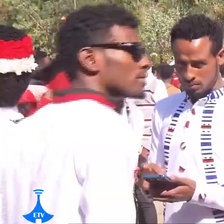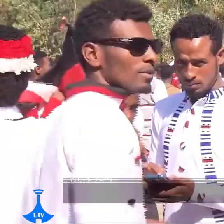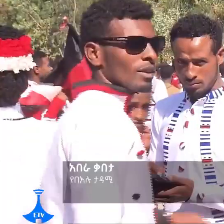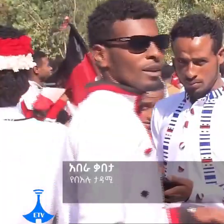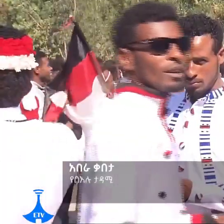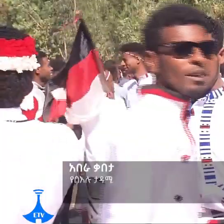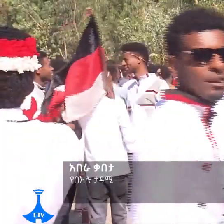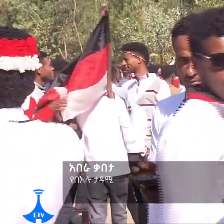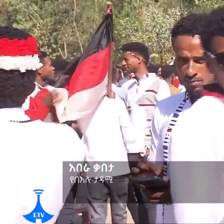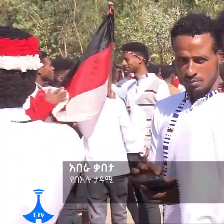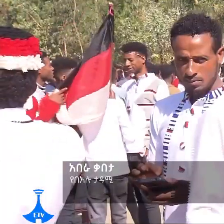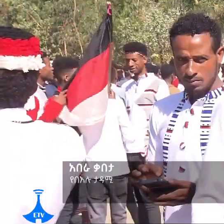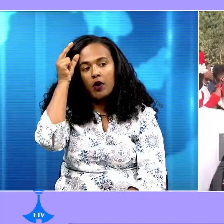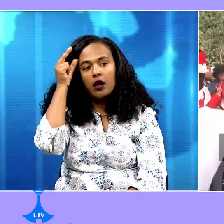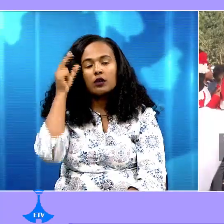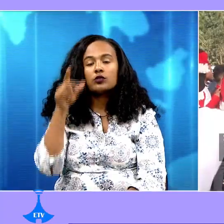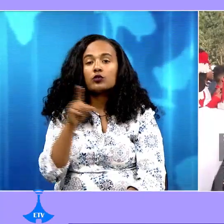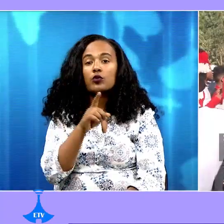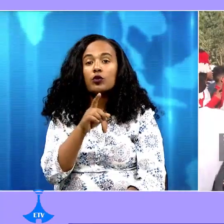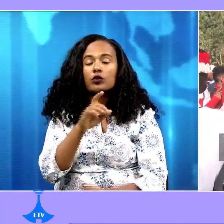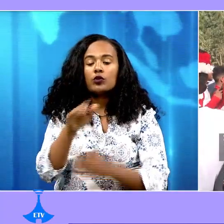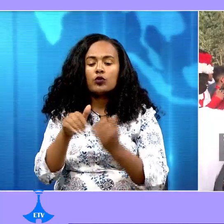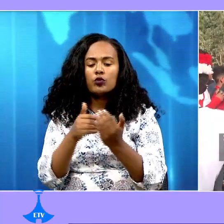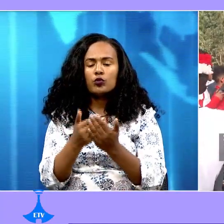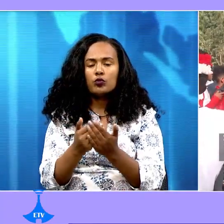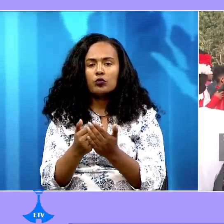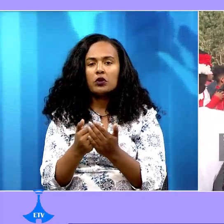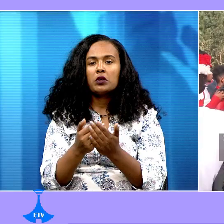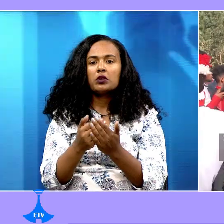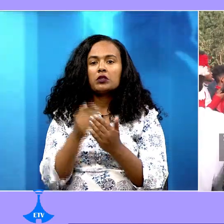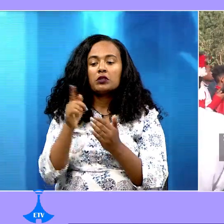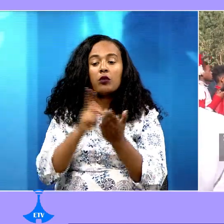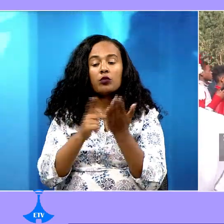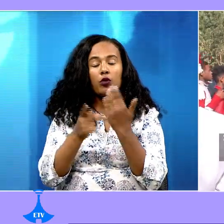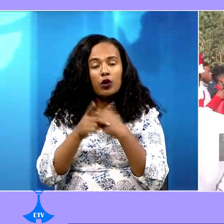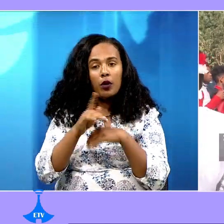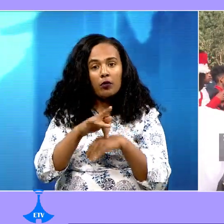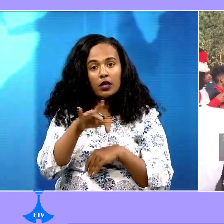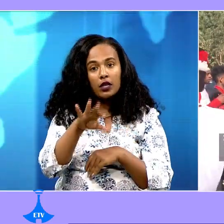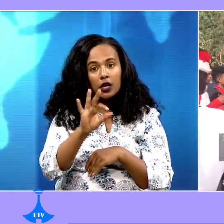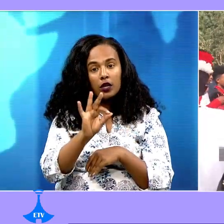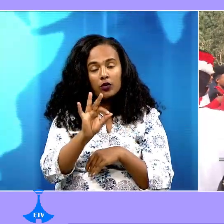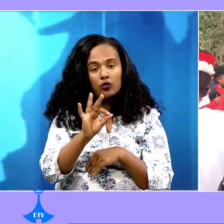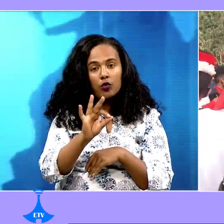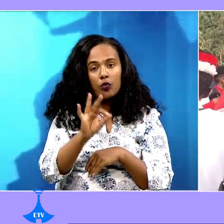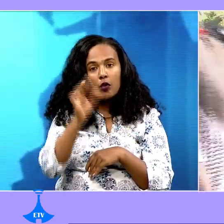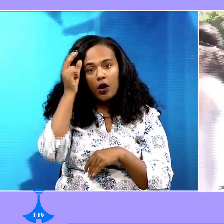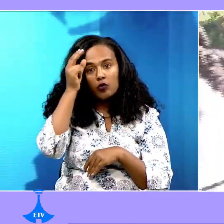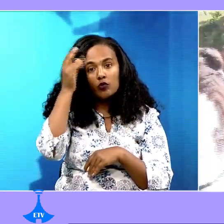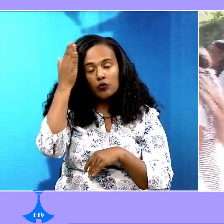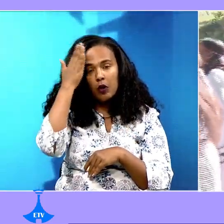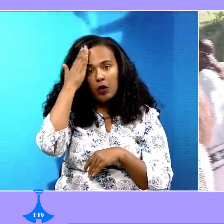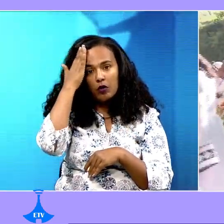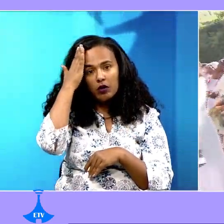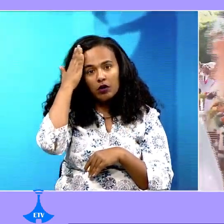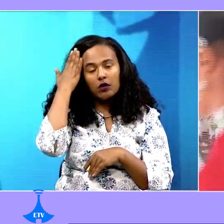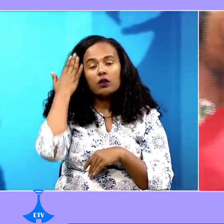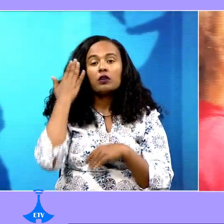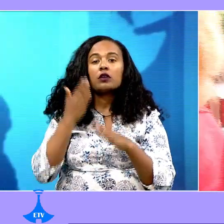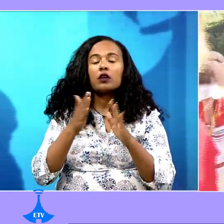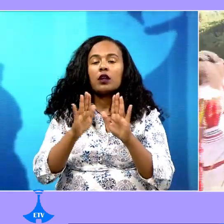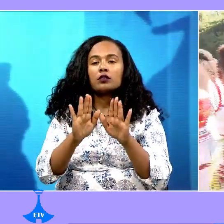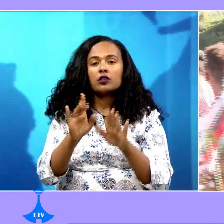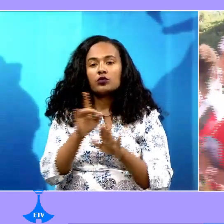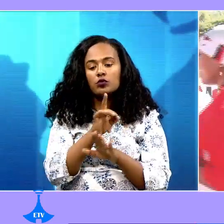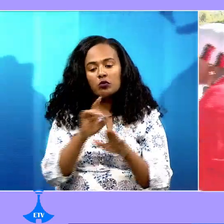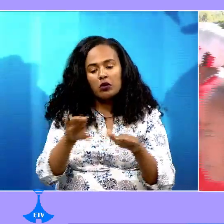የኦሮሞ ባህል ሲሆን ሁሉም ወንድም ብሔር ብሔረሰቦች እዛ ፕሮግራም ላይ ተገኝቶ ባህሉን ማወቅ የራሳቸውንም እዛ ውስጥ